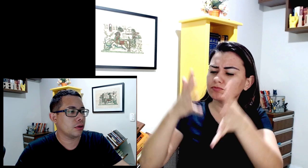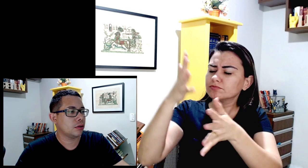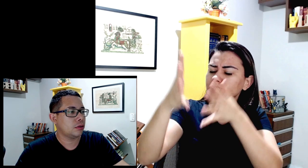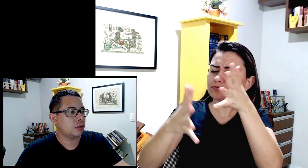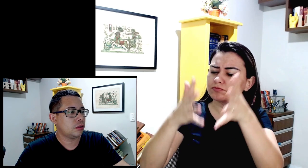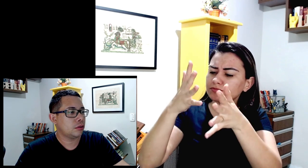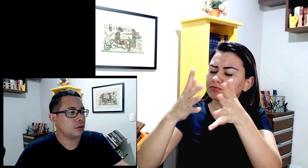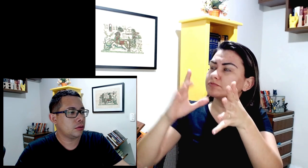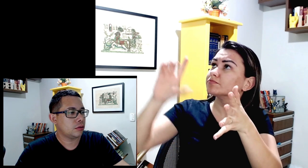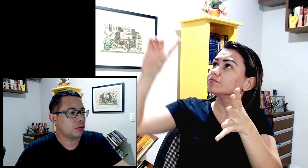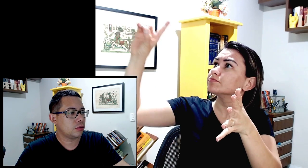inteiro